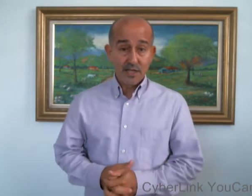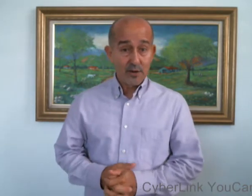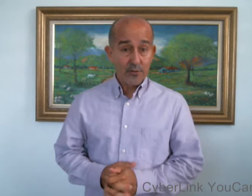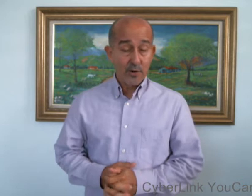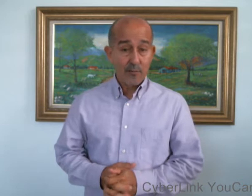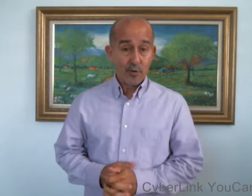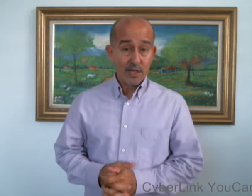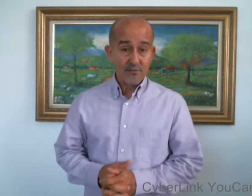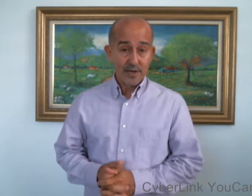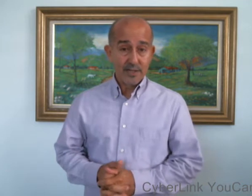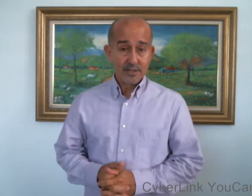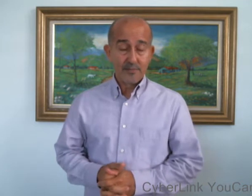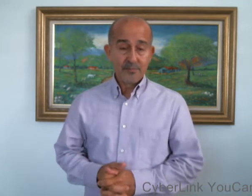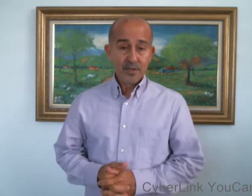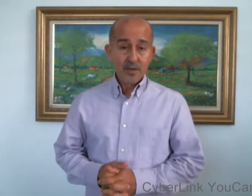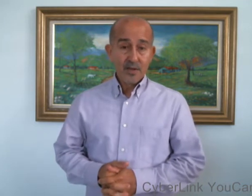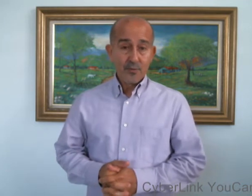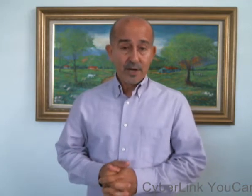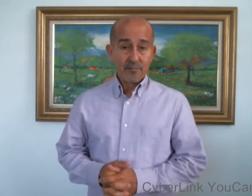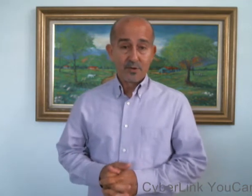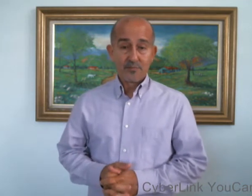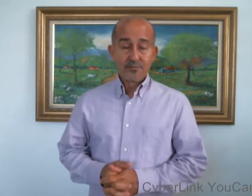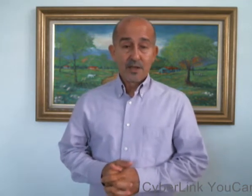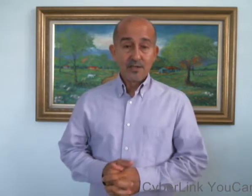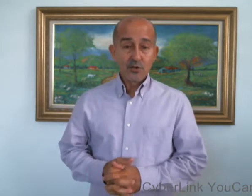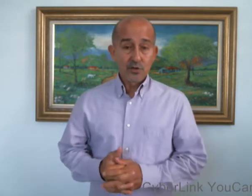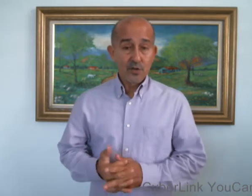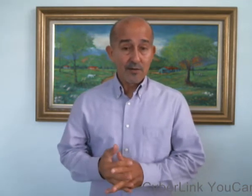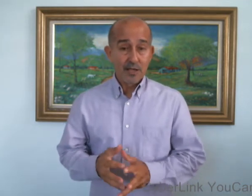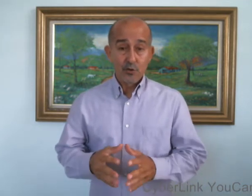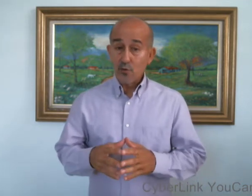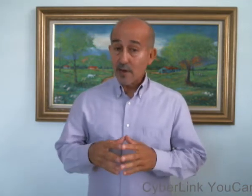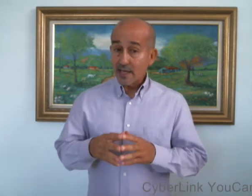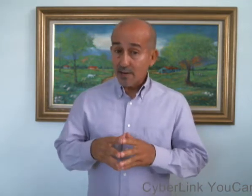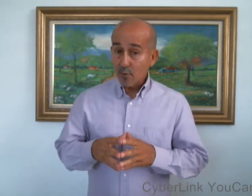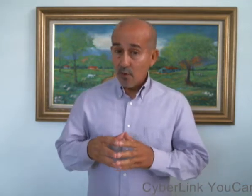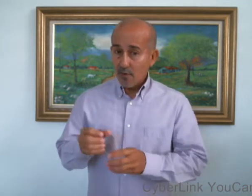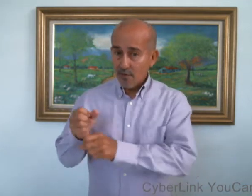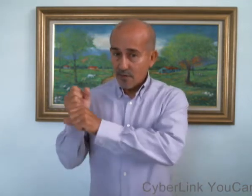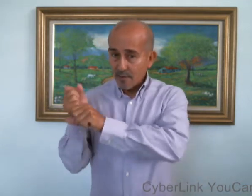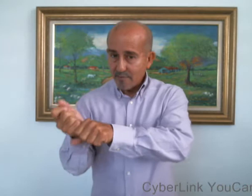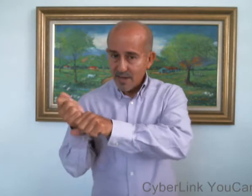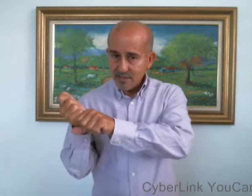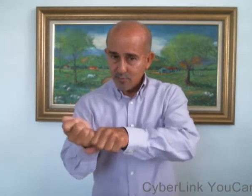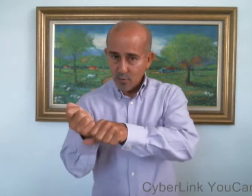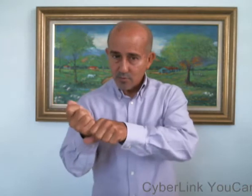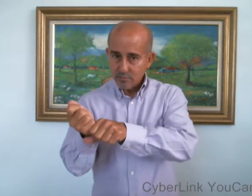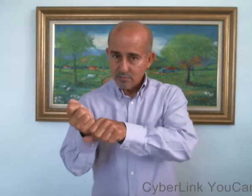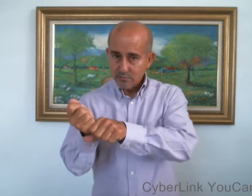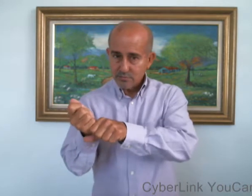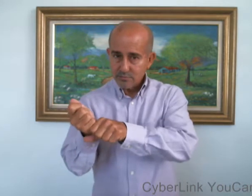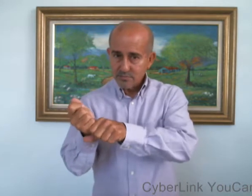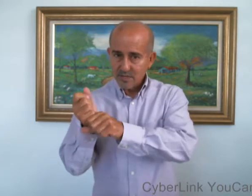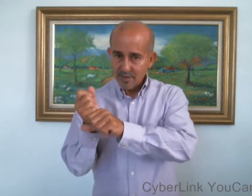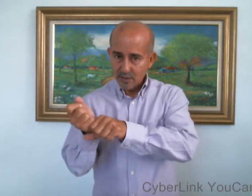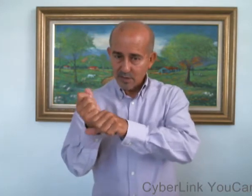que conozcamos la diferencia. Por ejemplo, si yo estoy hablando de un equipo de béisbol, de pelota,